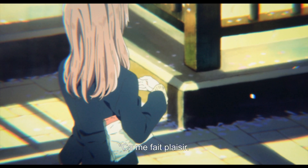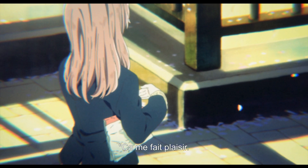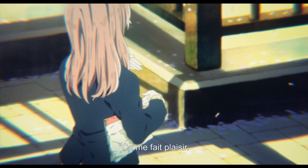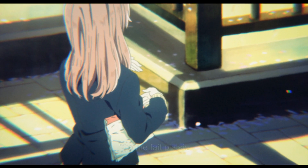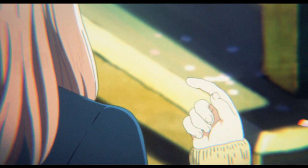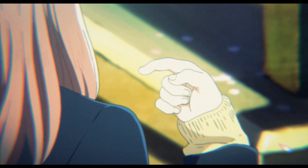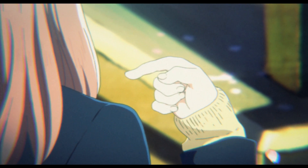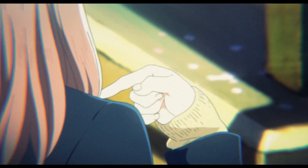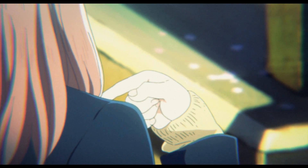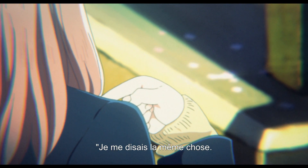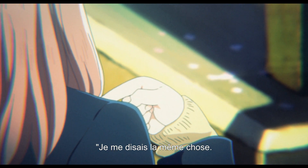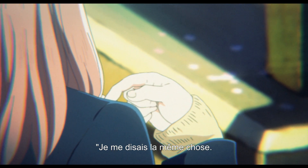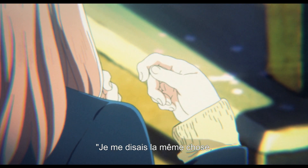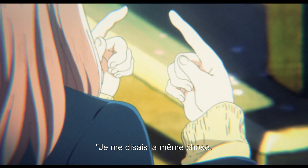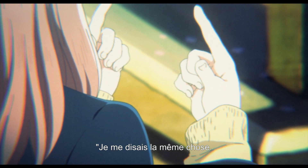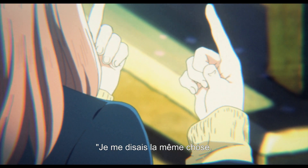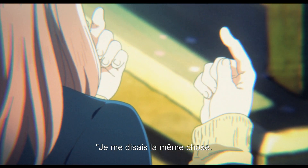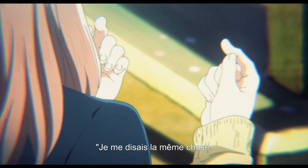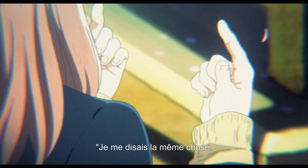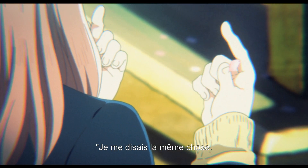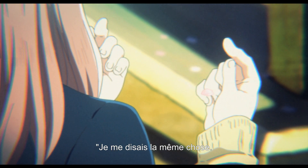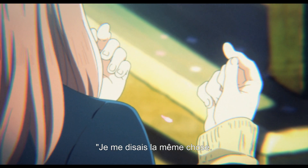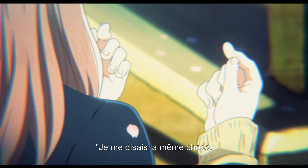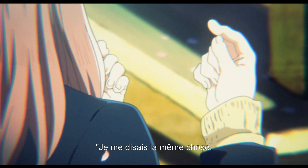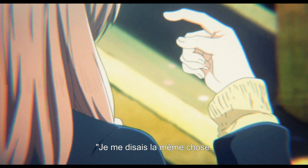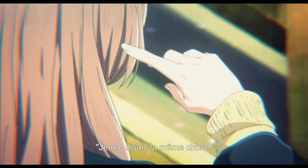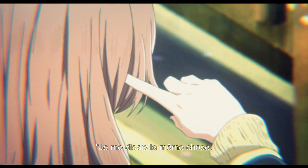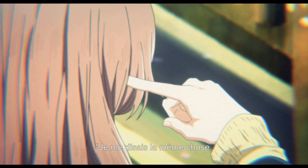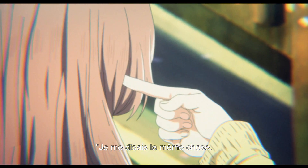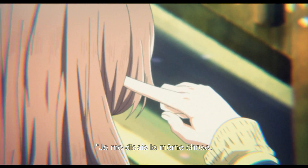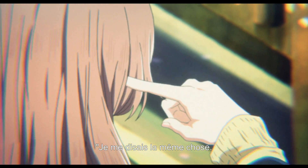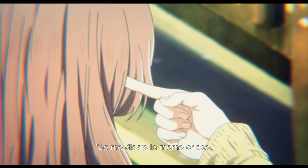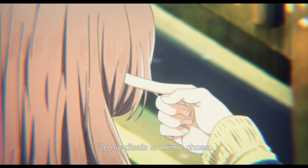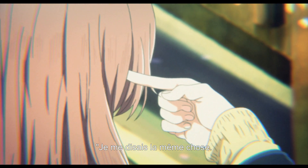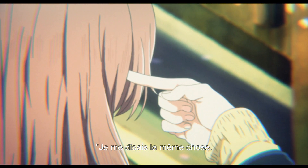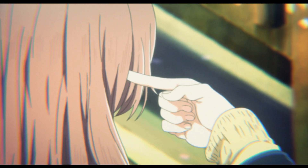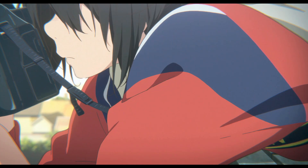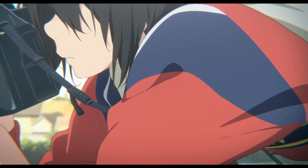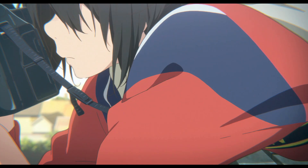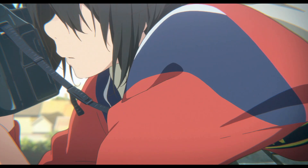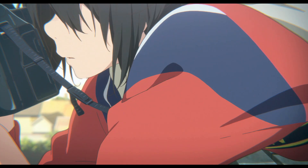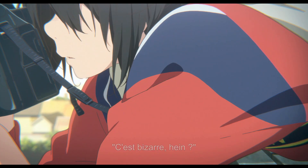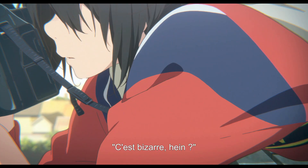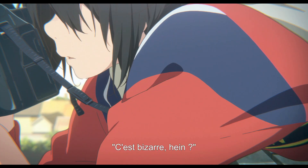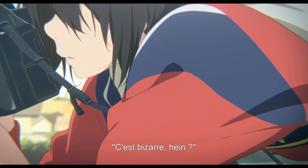嬉しい。私も同じこと考えてた。おかし